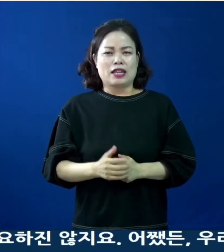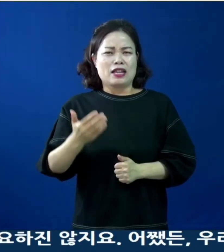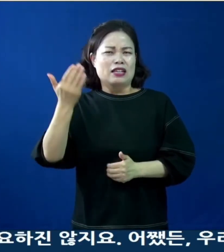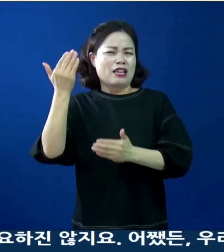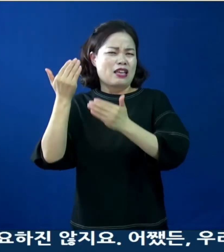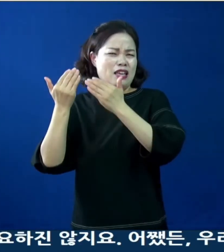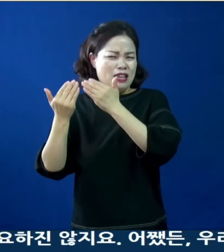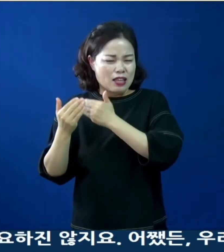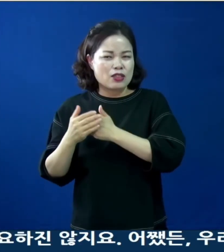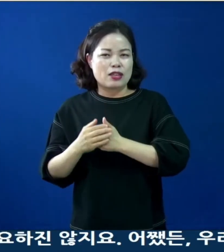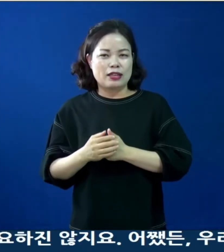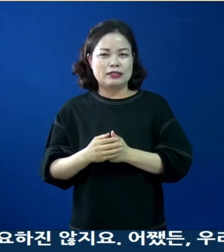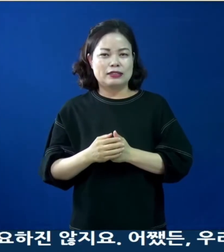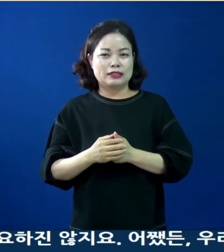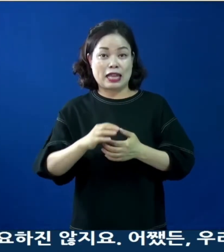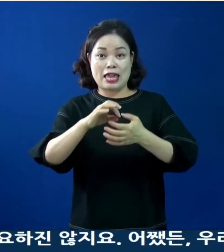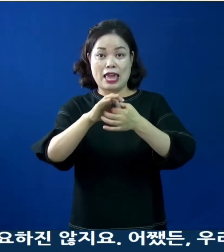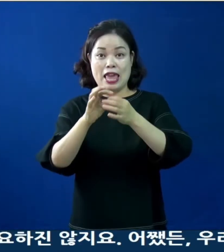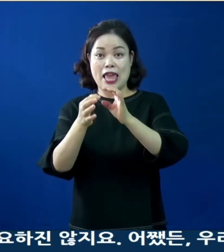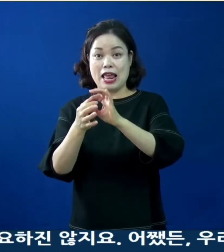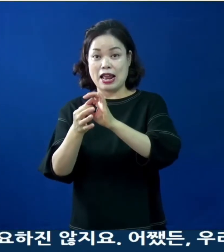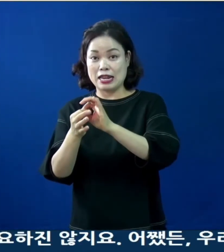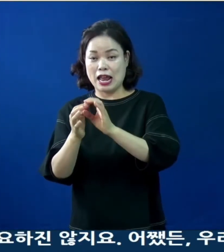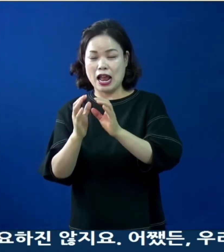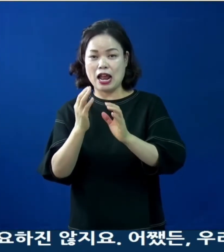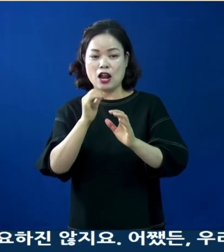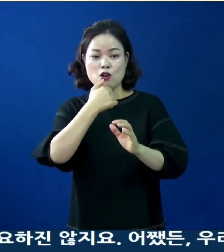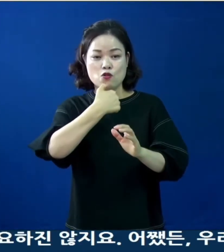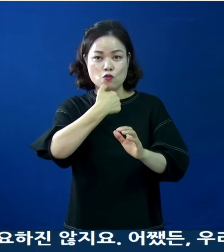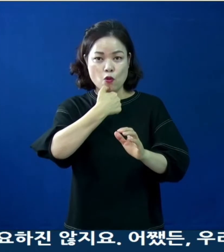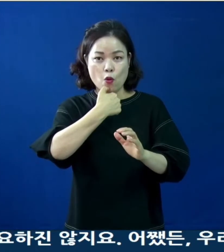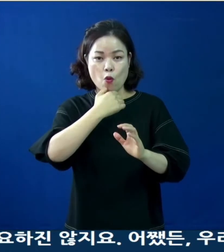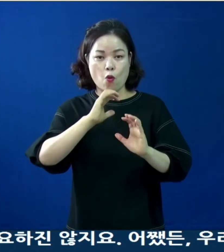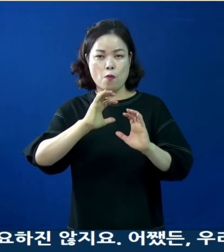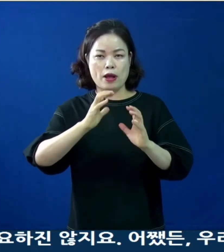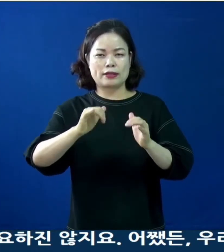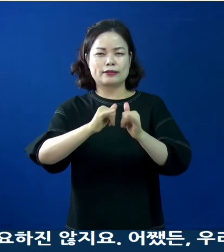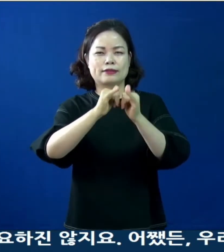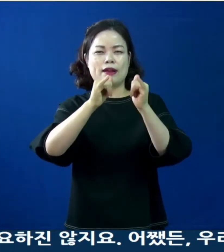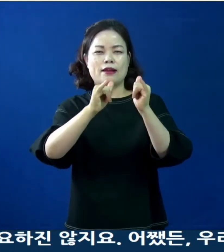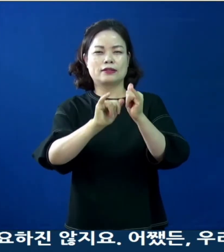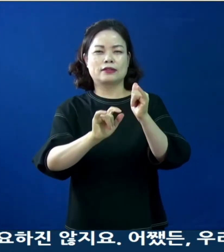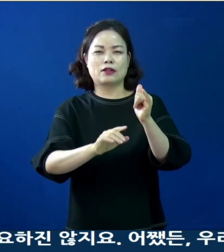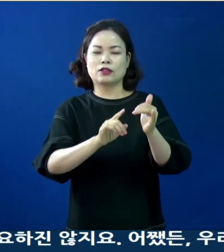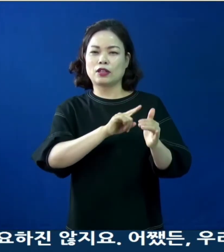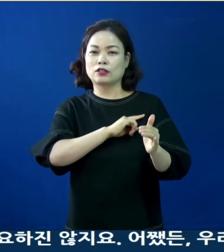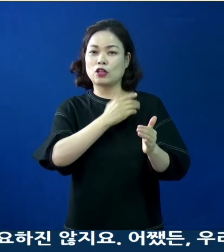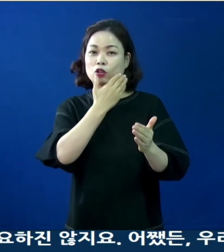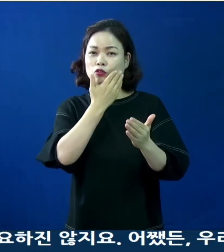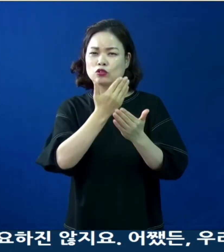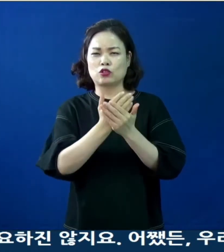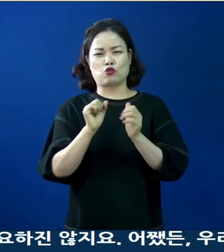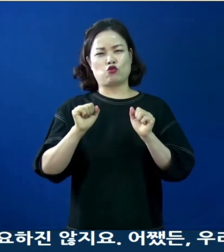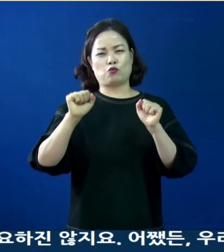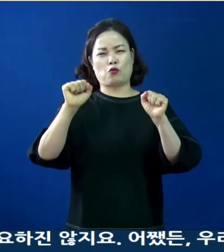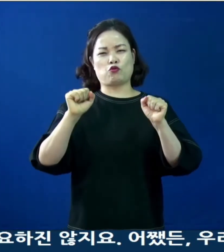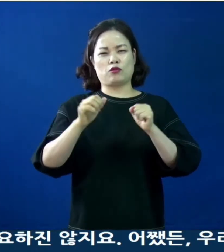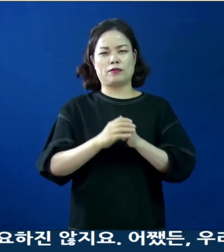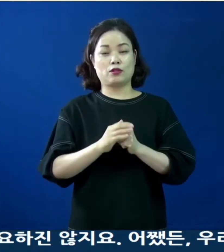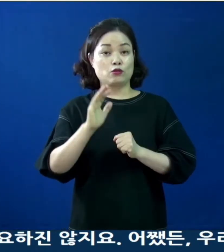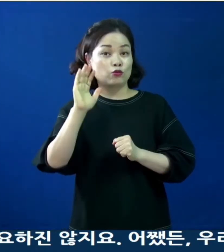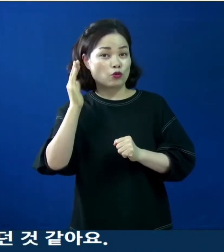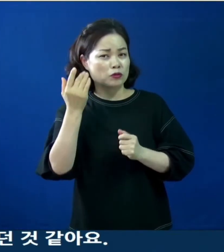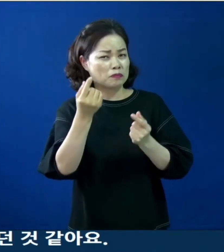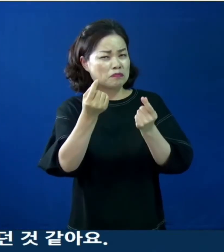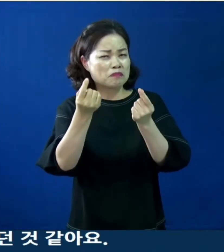고대 이 헬라 로마 사회에서 굉장히 중요했던 게 뭐냐면 스포츠입니다. 그것도 요즘이랑